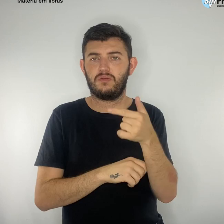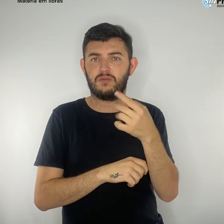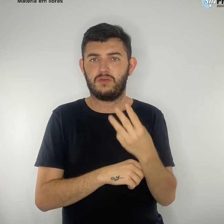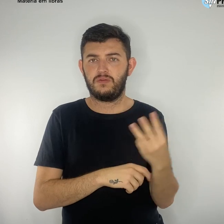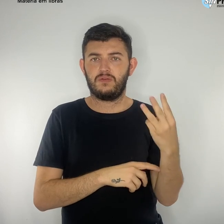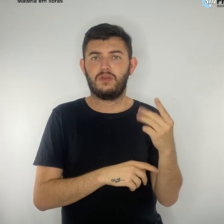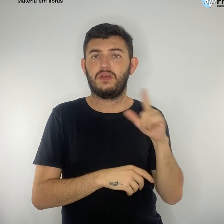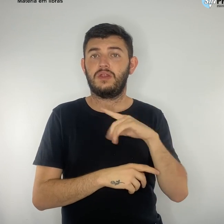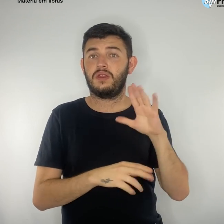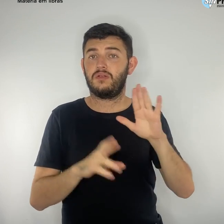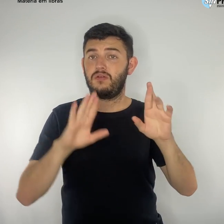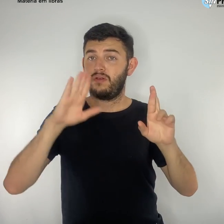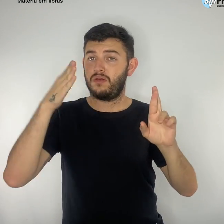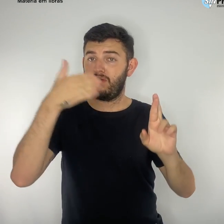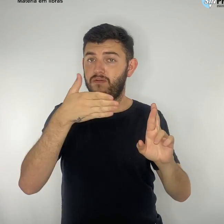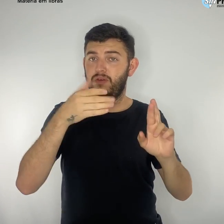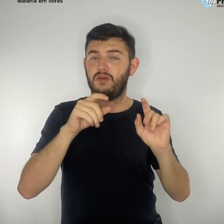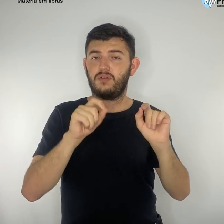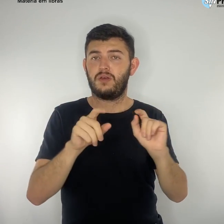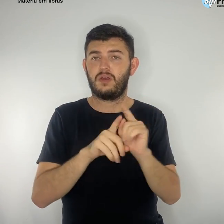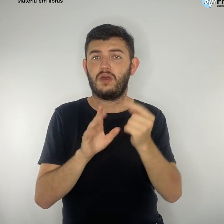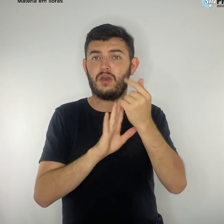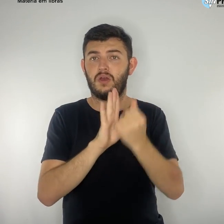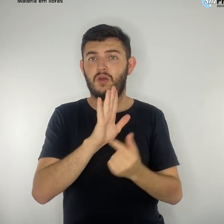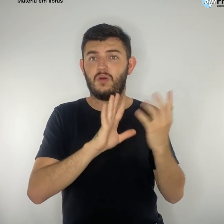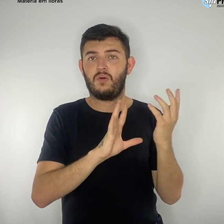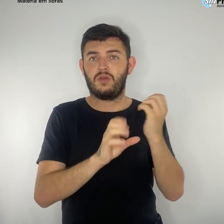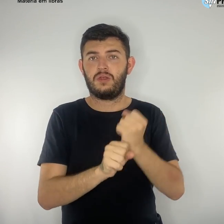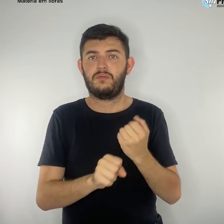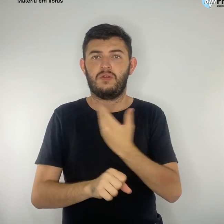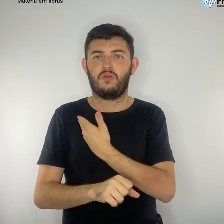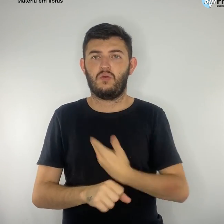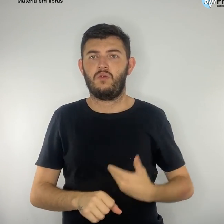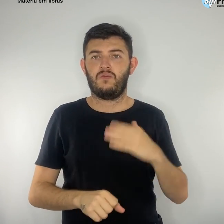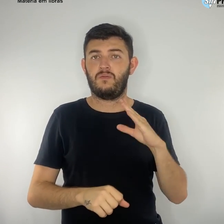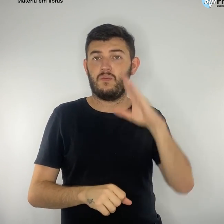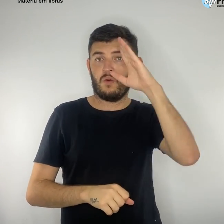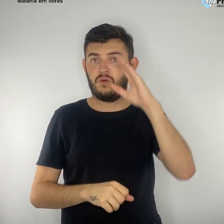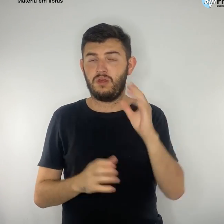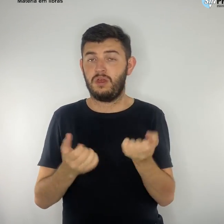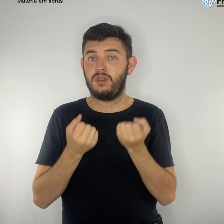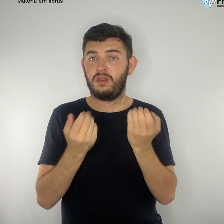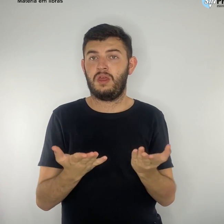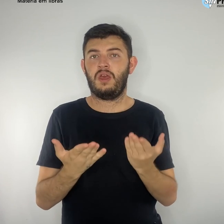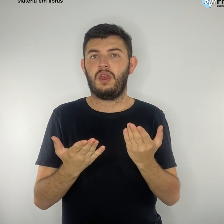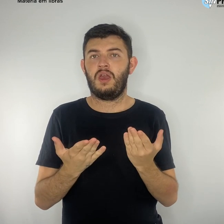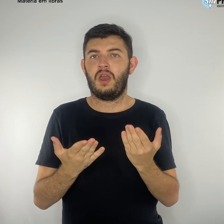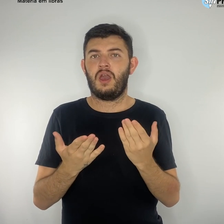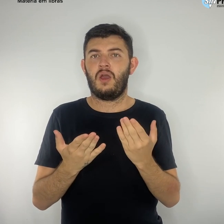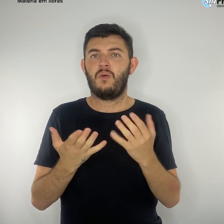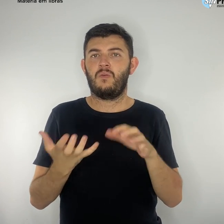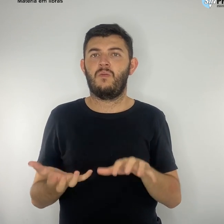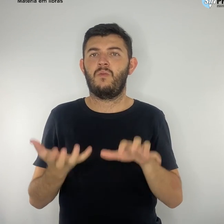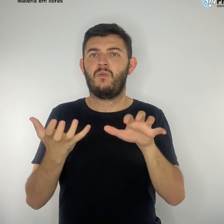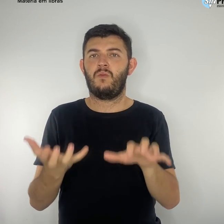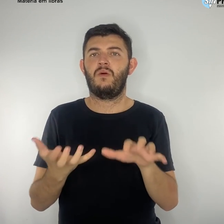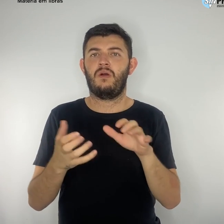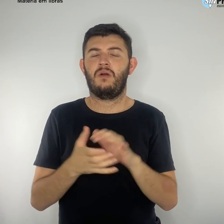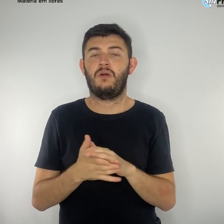referência o orçamento enviado pelo governo Bolsonaro ao Congresso, o prejuízo irá aumentar.